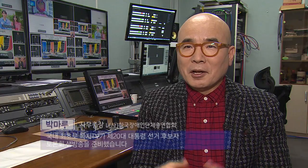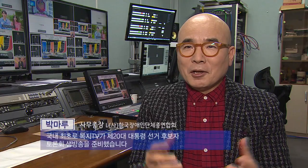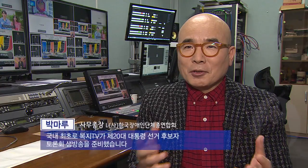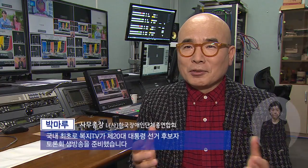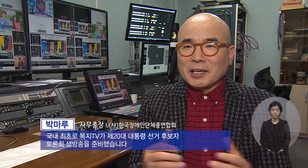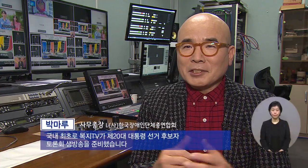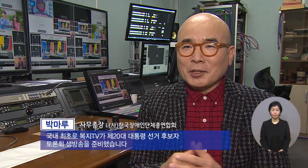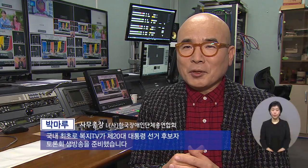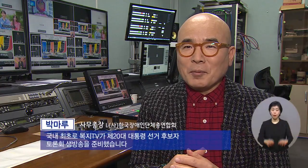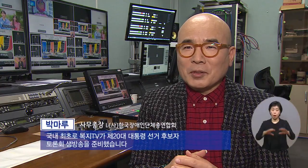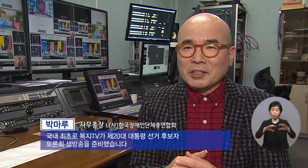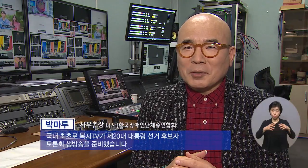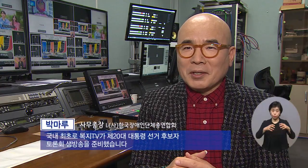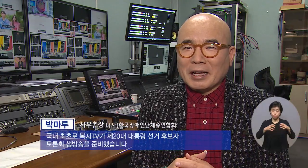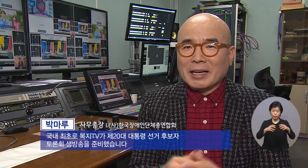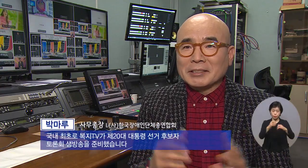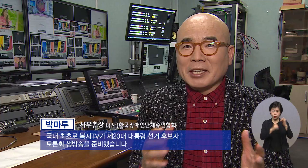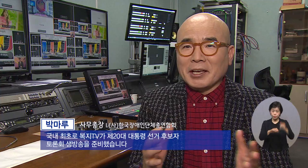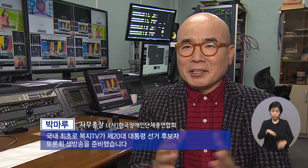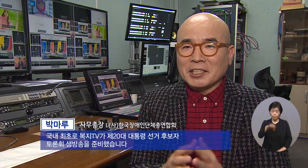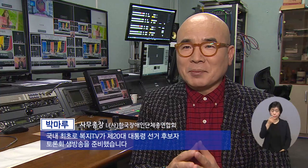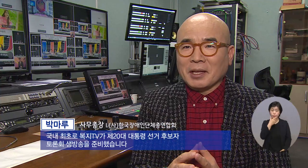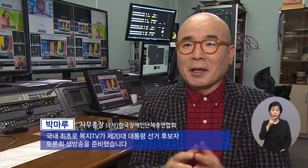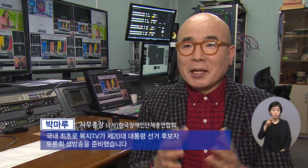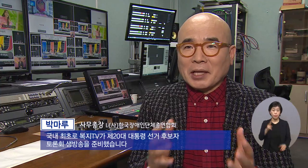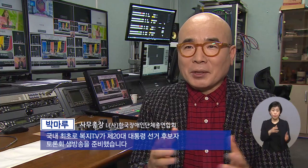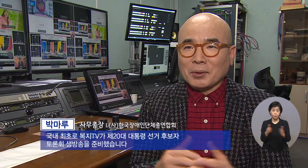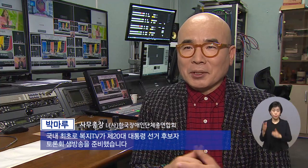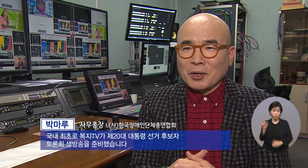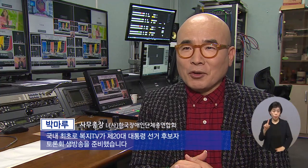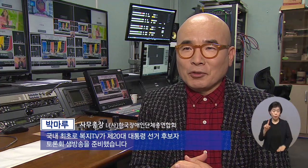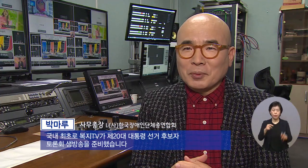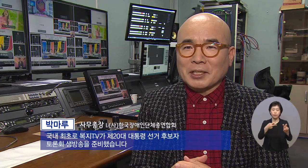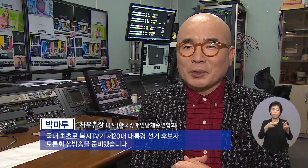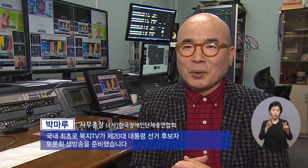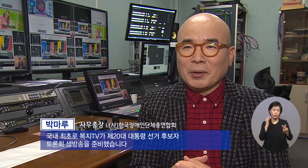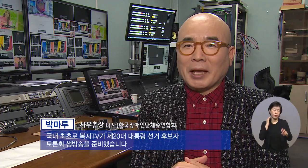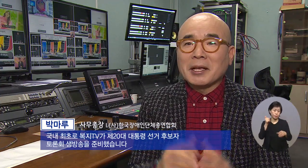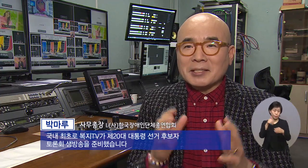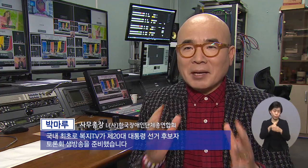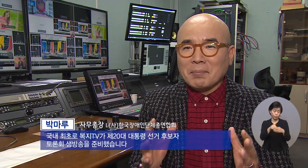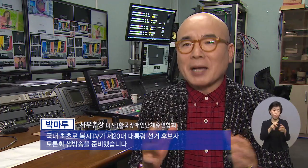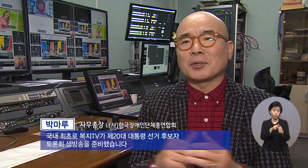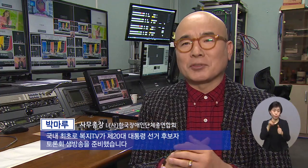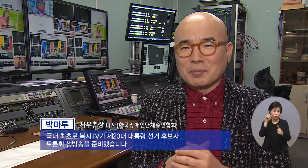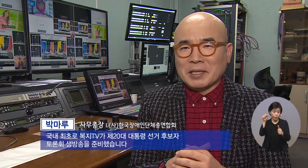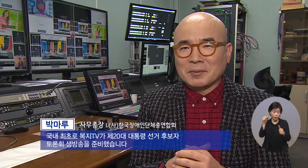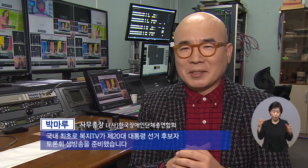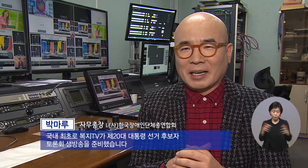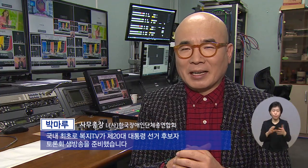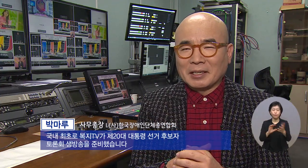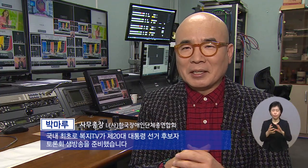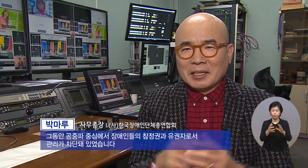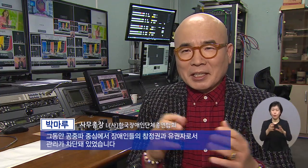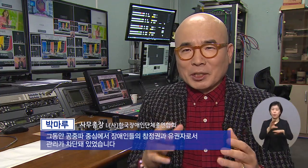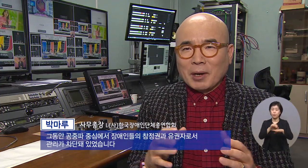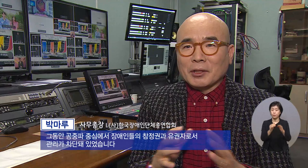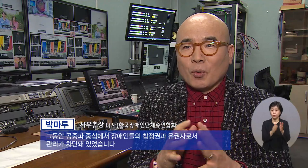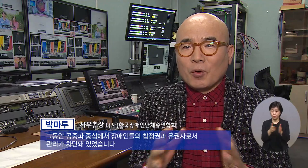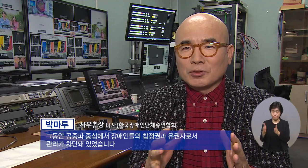국내 최초로 복지TV가 제20대 대통령 선거 후보자 토론회 생방송을 준비했습니다.